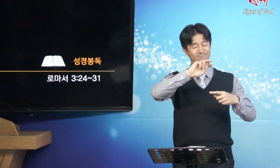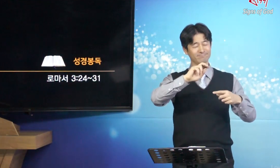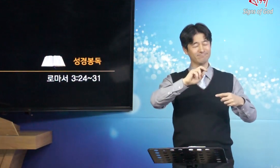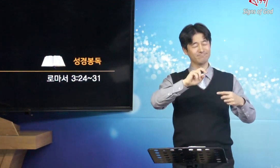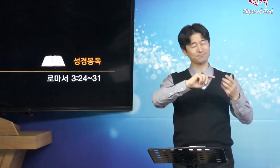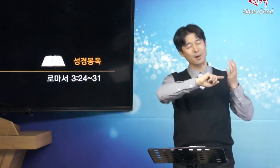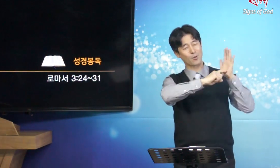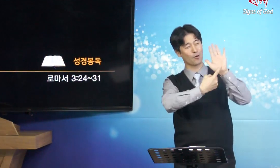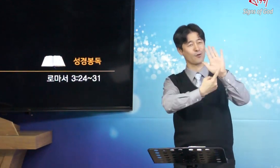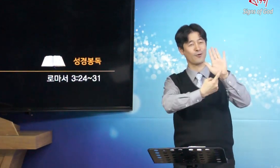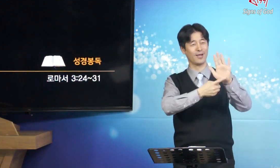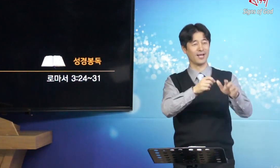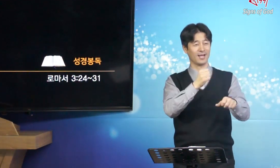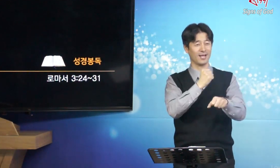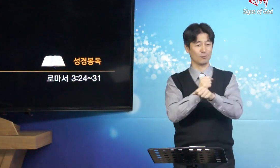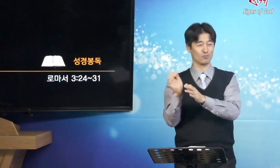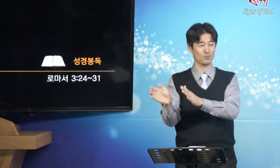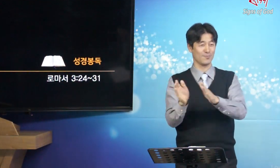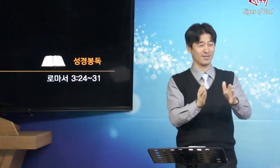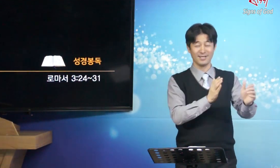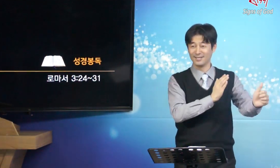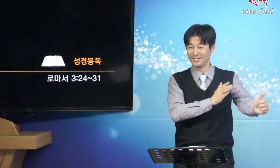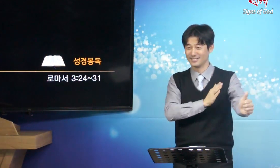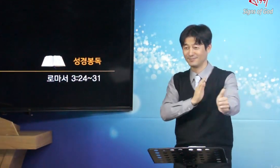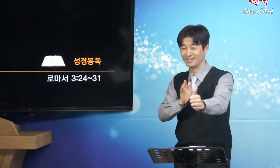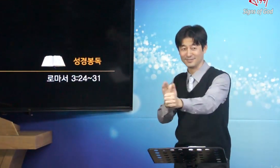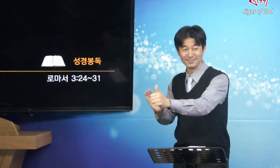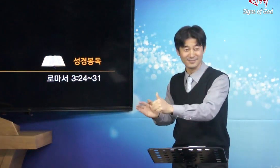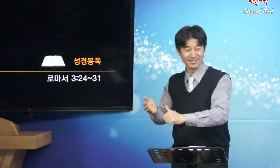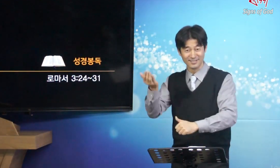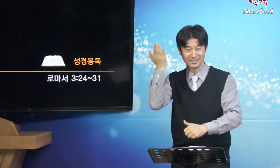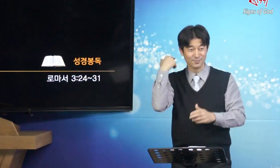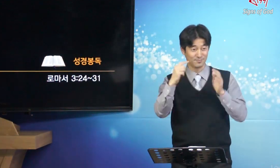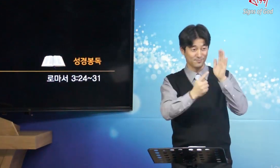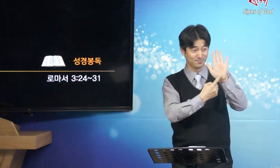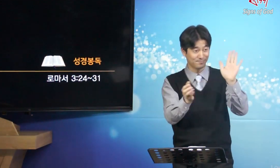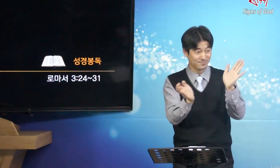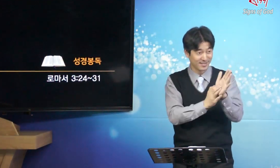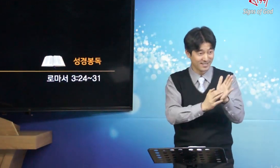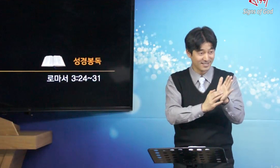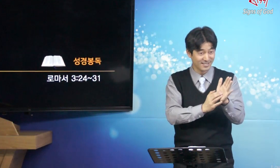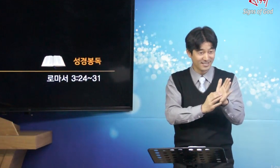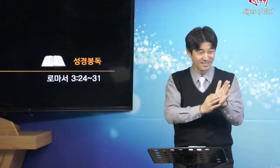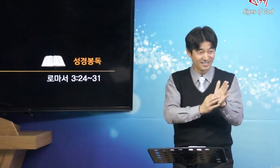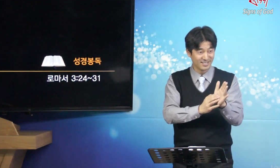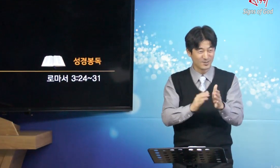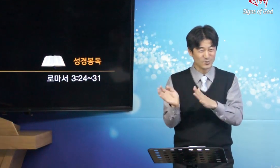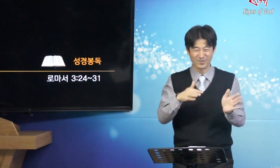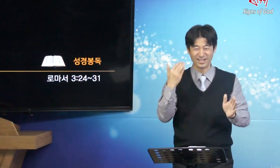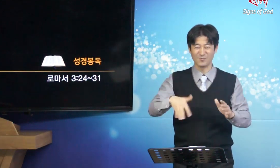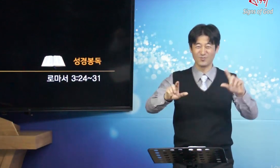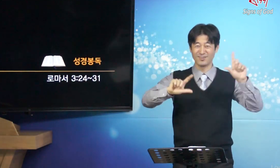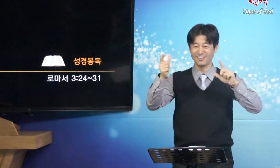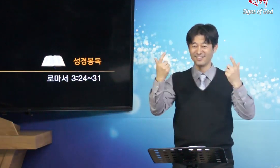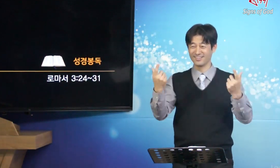하겠습니다. 우리가 수학 찬양을 발표할 준비를 좀 해주시면 좋을 것 같습니다. 저번에 이야기를